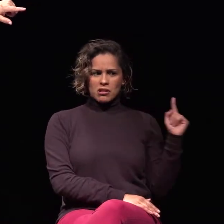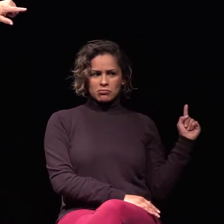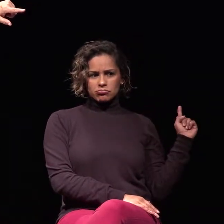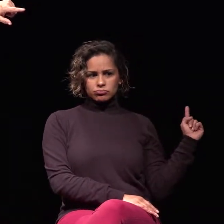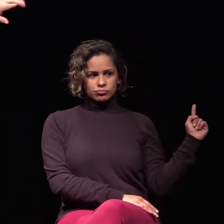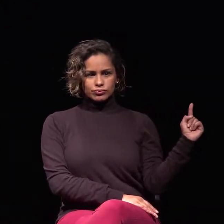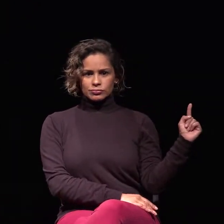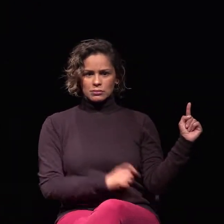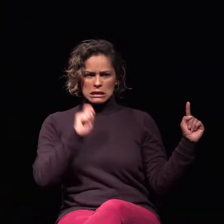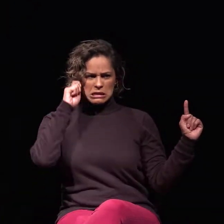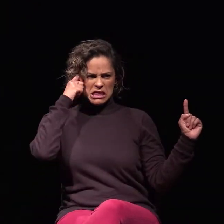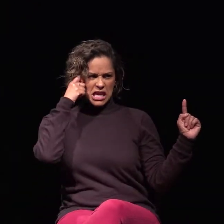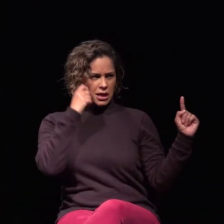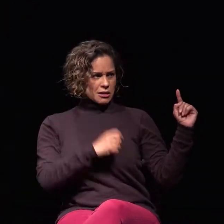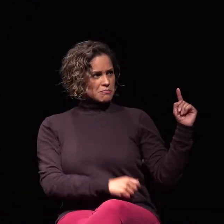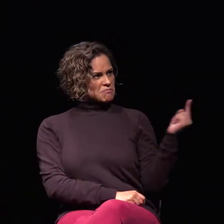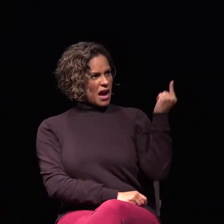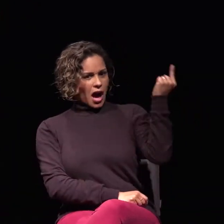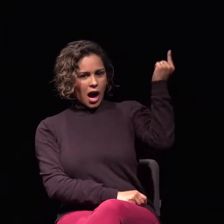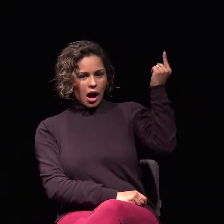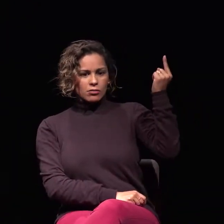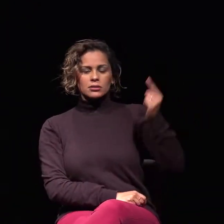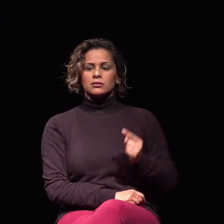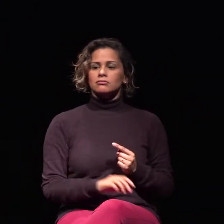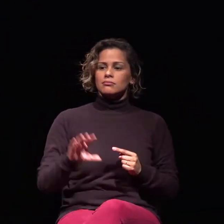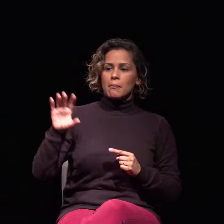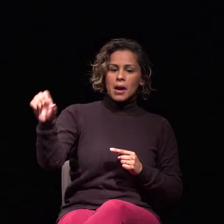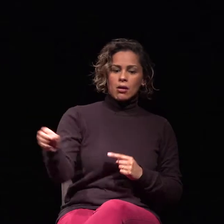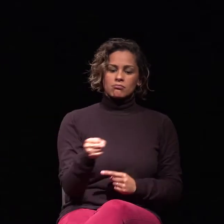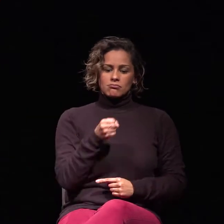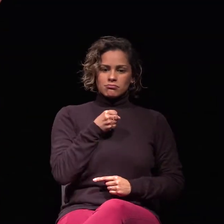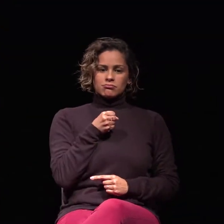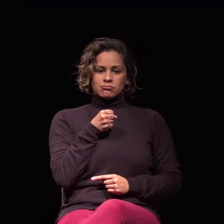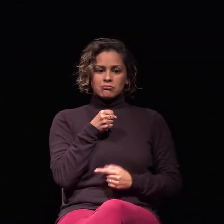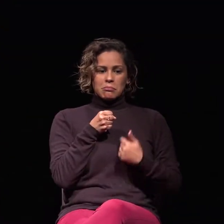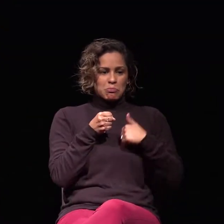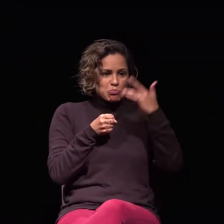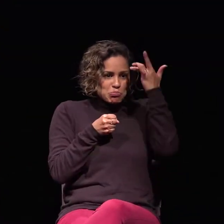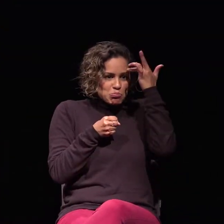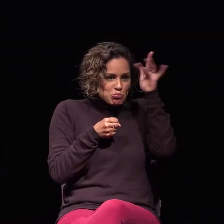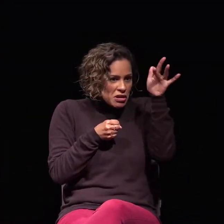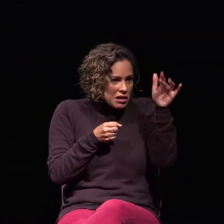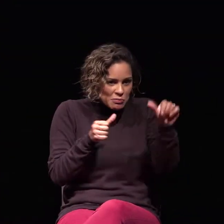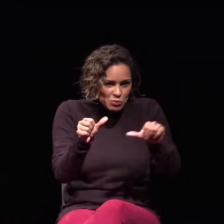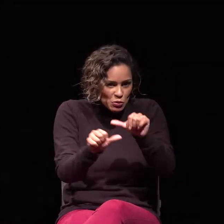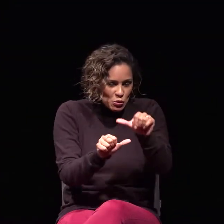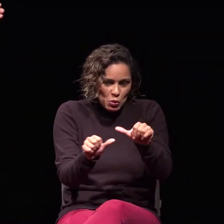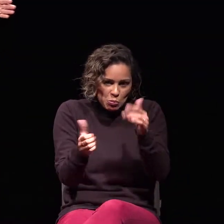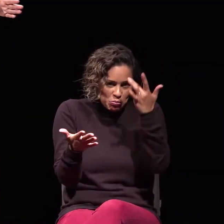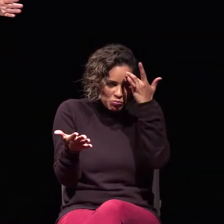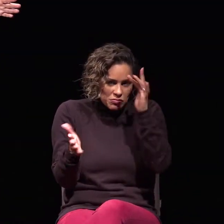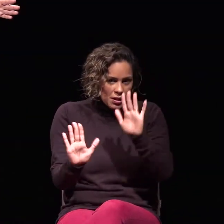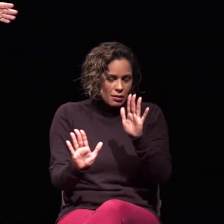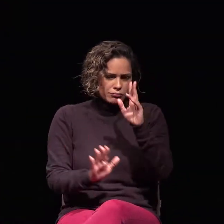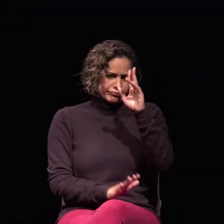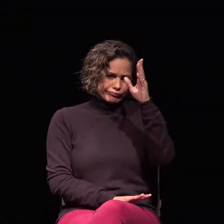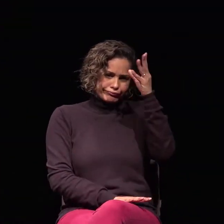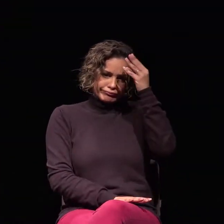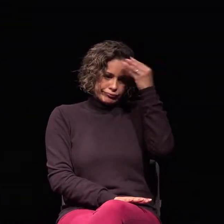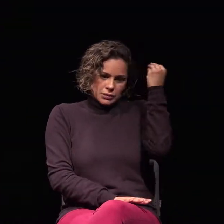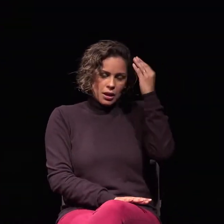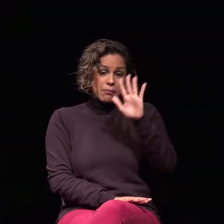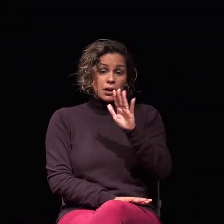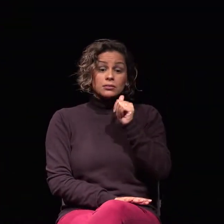assim, pegou o microfone, tinha um microfone. Ou será que é? Eu não sei o que mudou, não me lembro. Mas ela